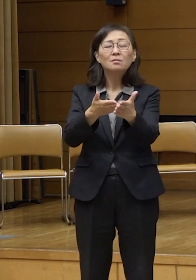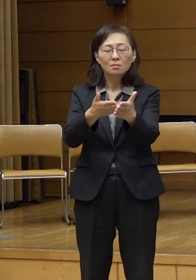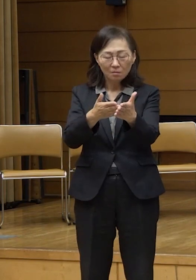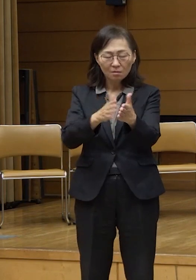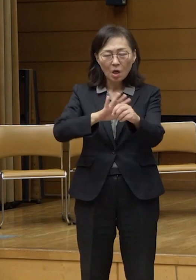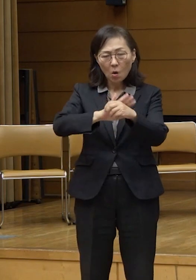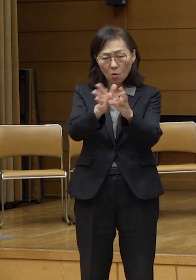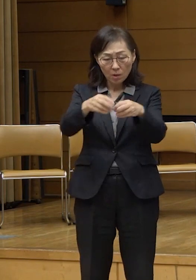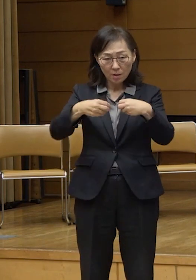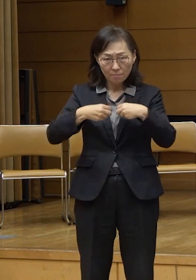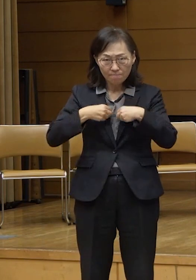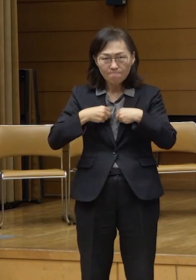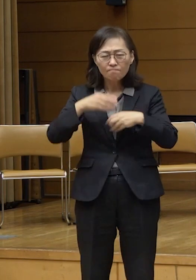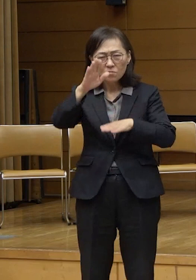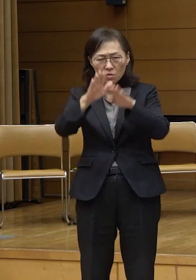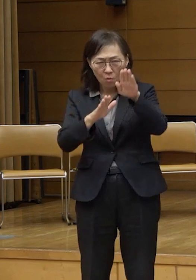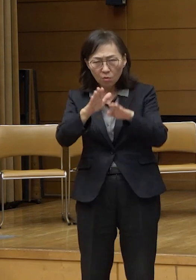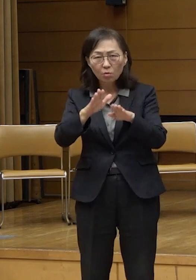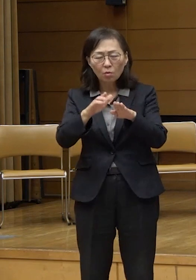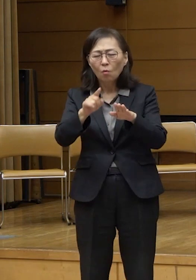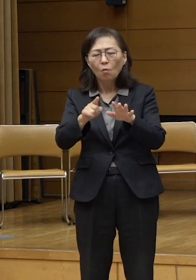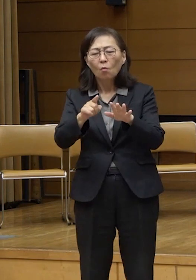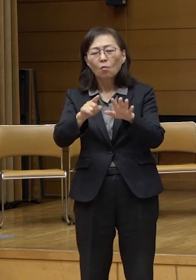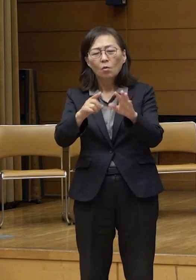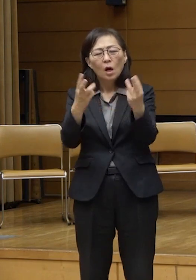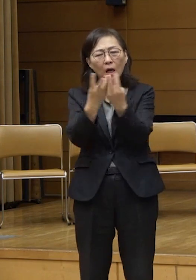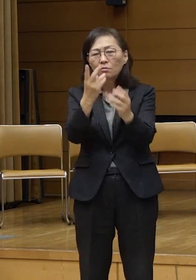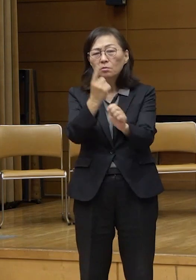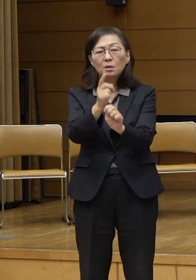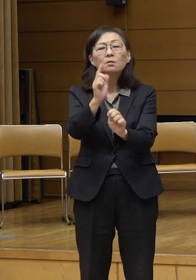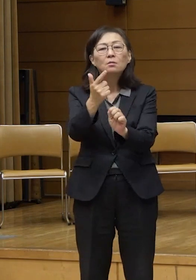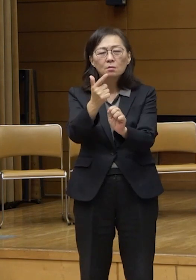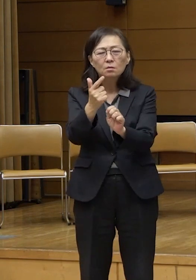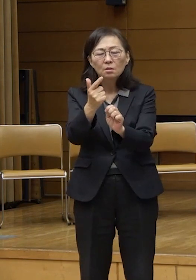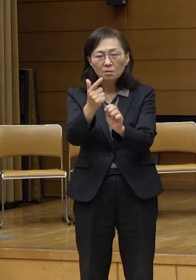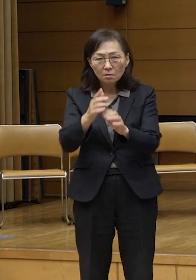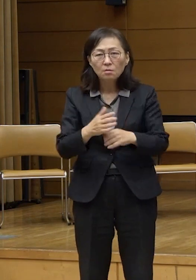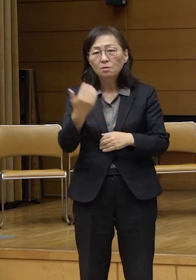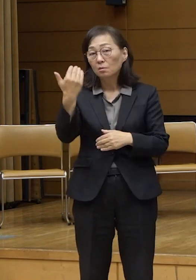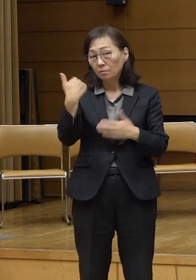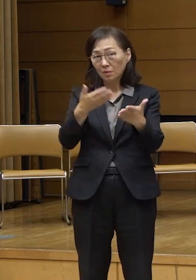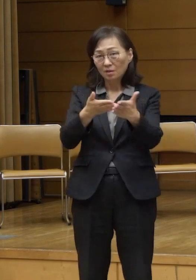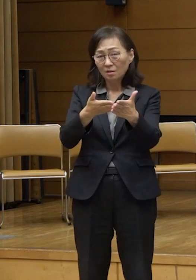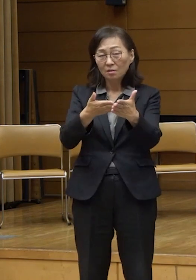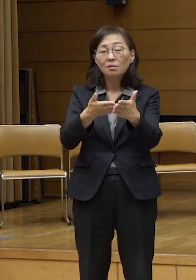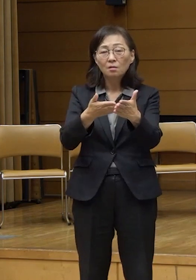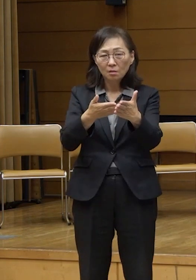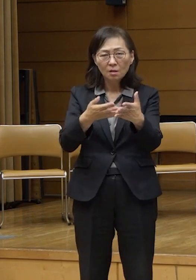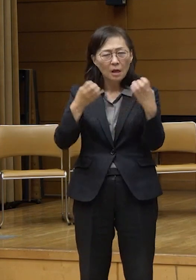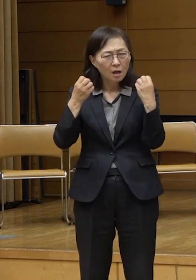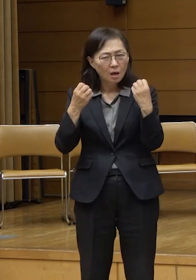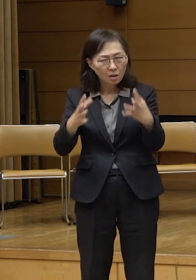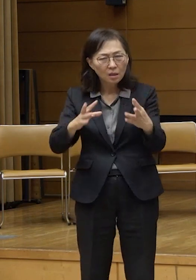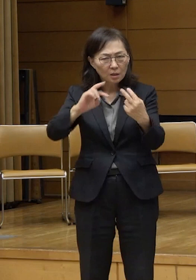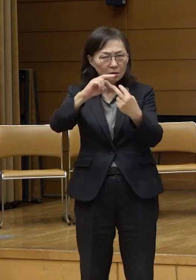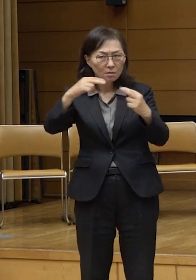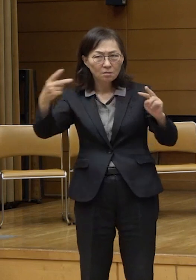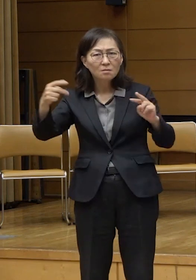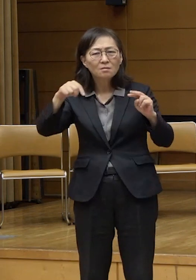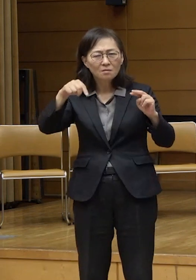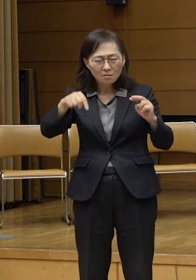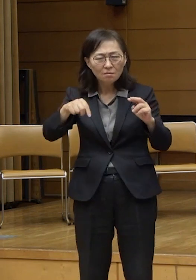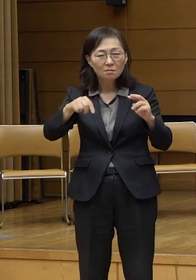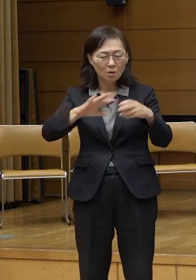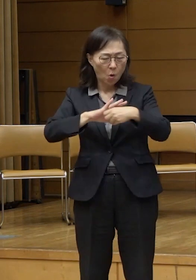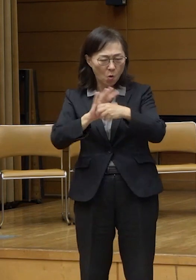染状況だけではなくて、まあ、先ほど申し上げた計画を作るとき、もう一つ忘れてましたけども、例えば新しいバリアント、その変異株にな